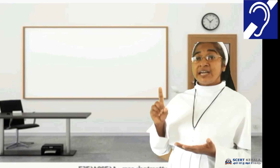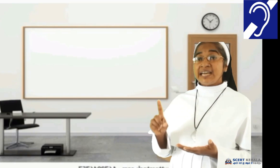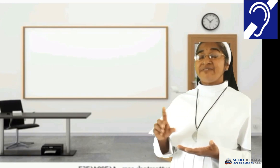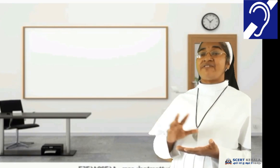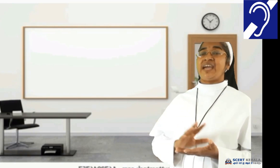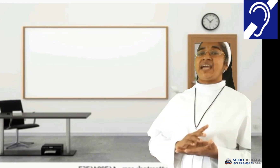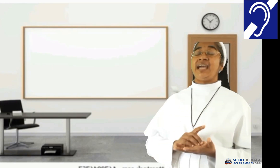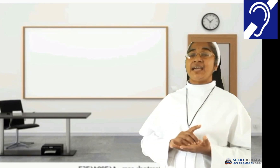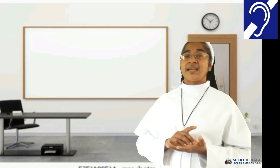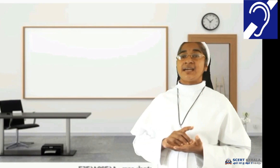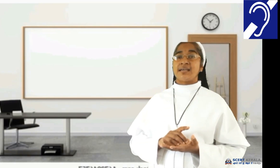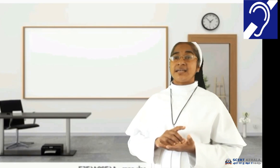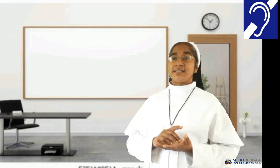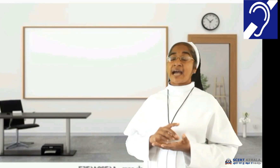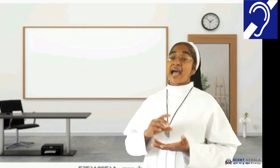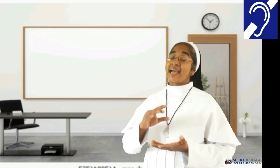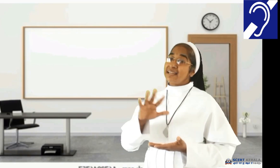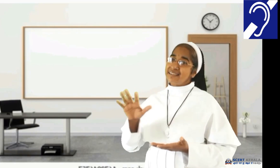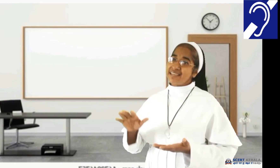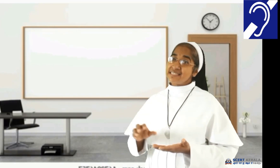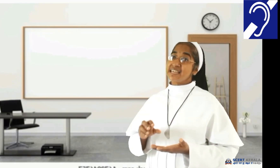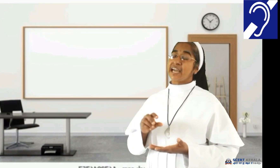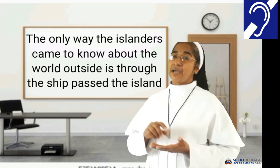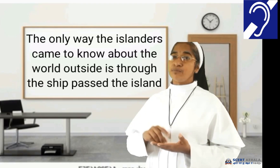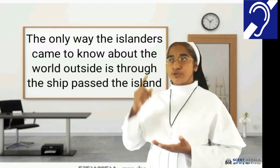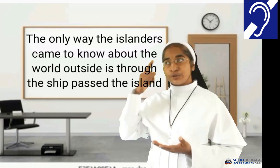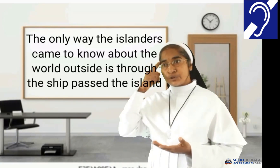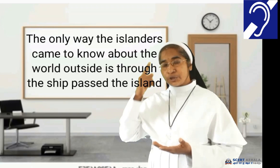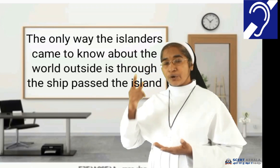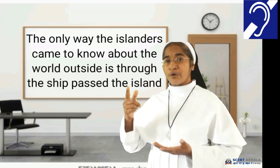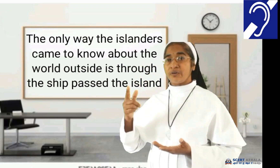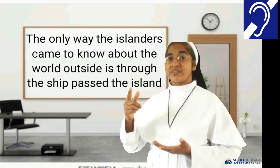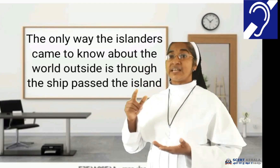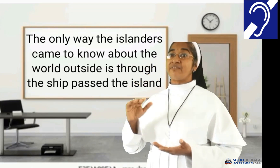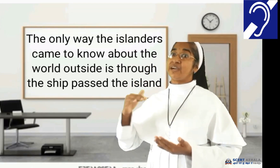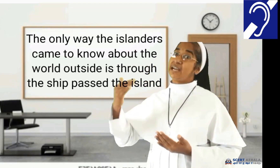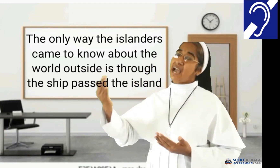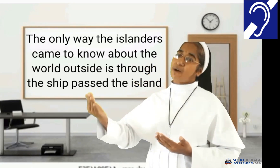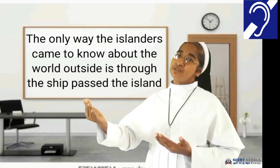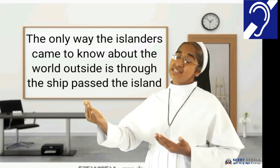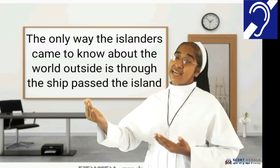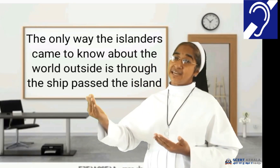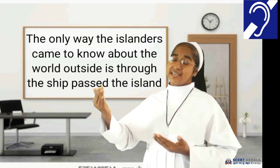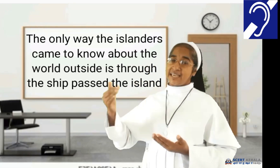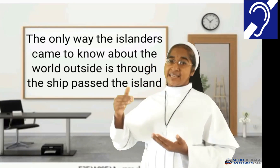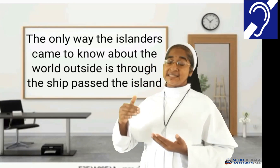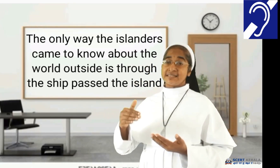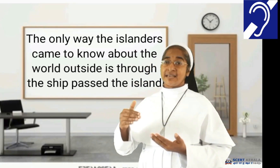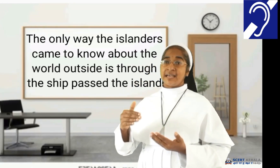ഒൺലി വേ ദ ഐലൻഡേഴ്സ് കേം ടു നോ ദ വേൾഡ് ഔട്ട്സൈഡ് ഈസ്